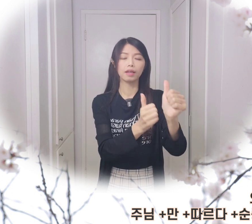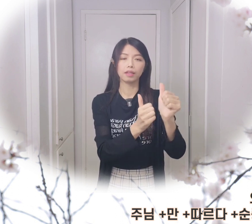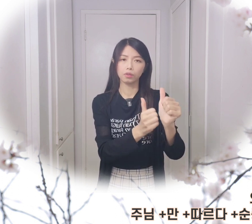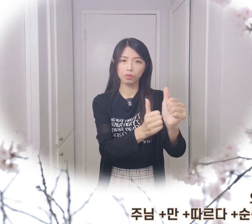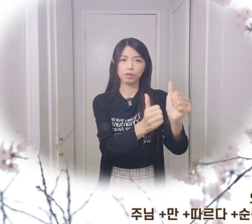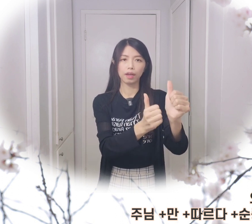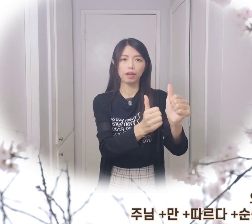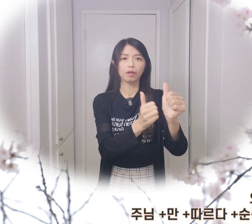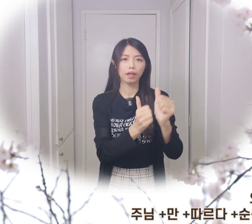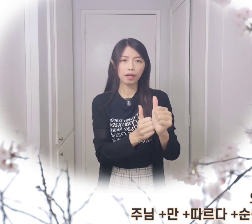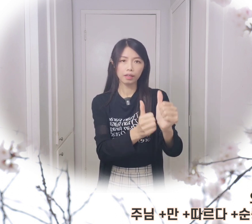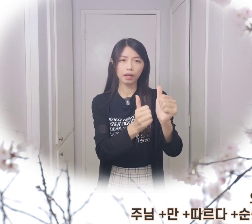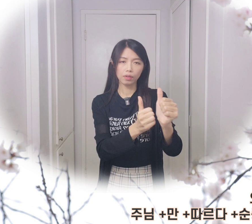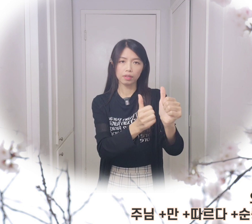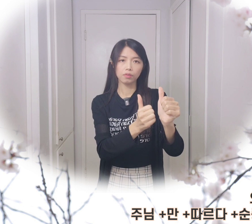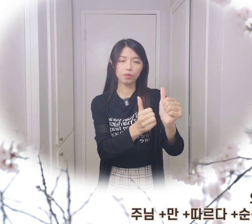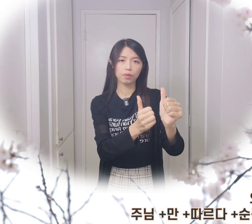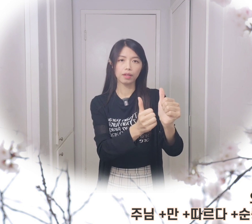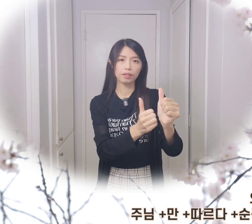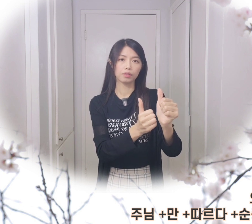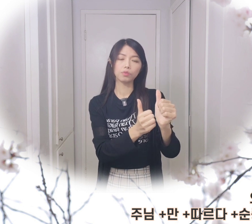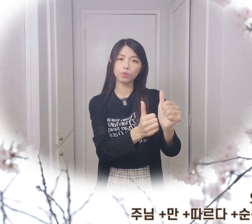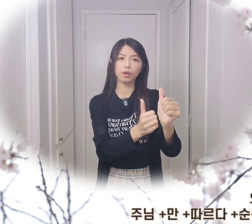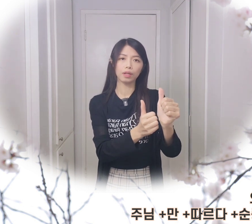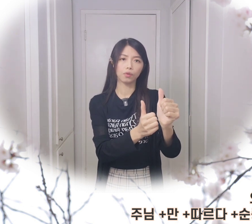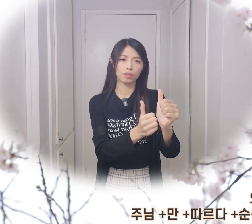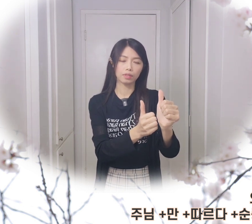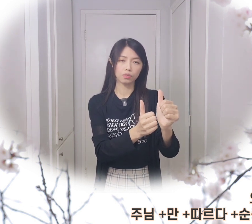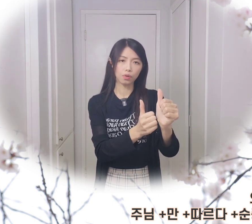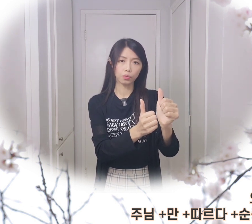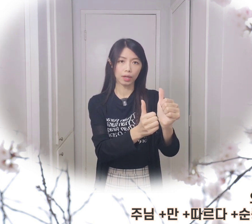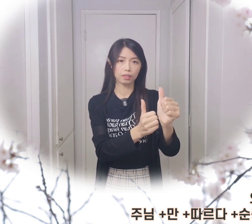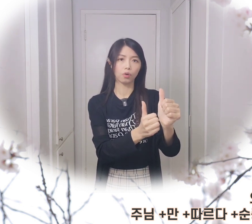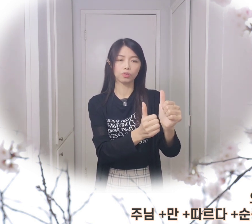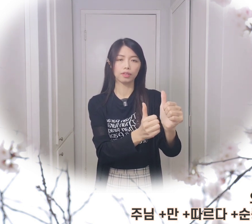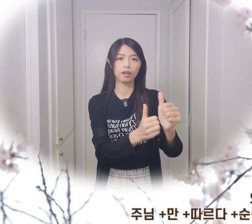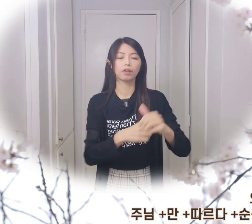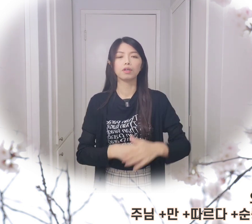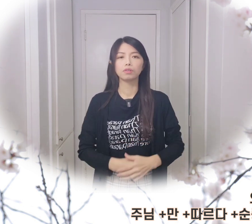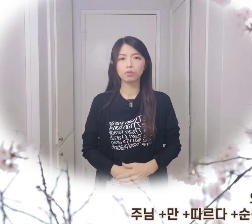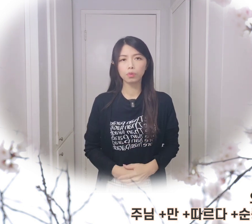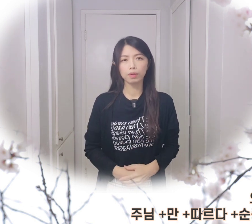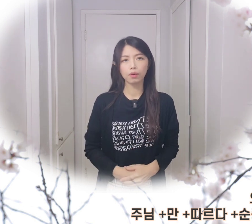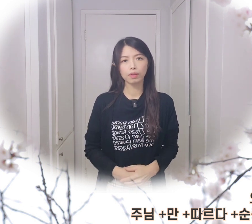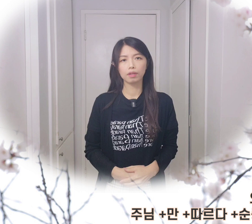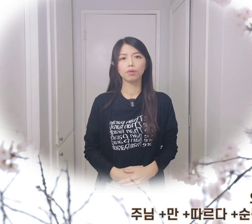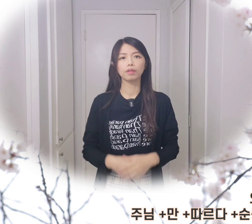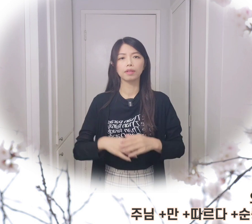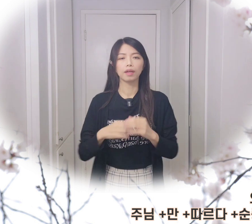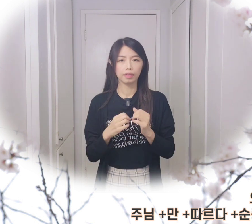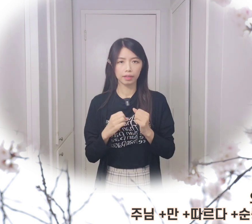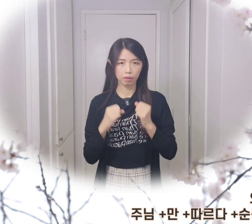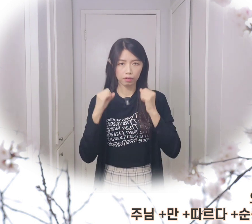따라가다 저는 뒤에 따라가다 라고 한 뜻의 수어 뒤에는 항상 제가 순종하다 라고 한 뜻의 수어도 같이 넣어주는데요. 순종이라고 한